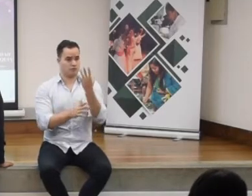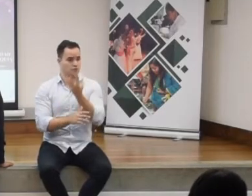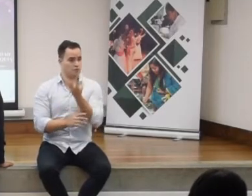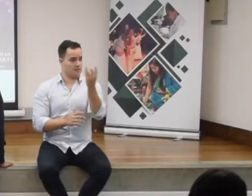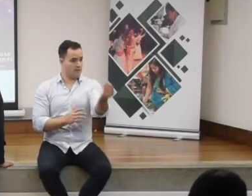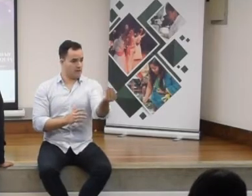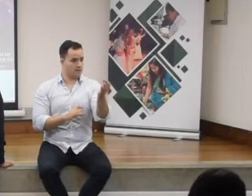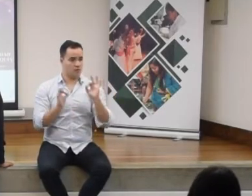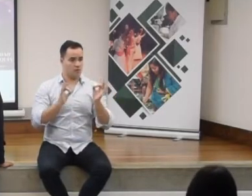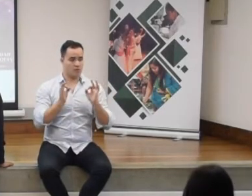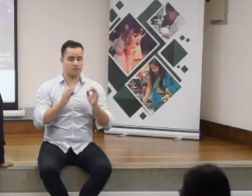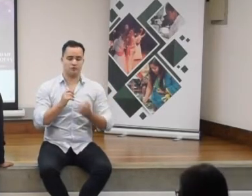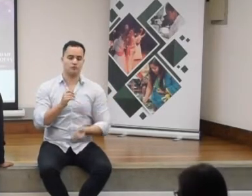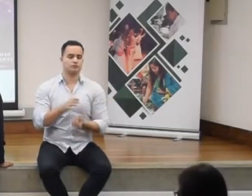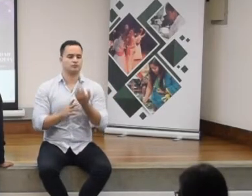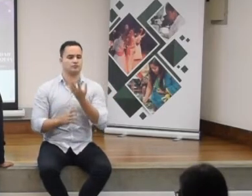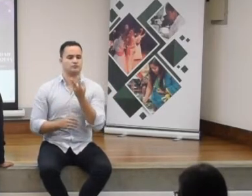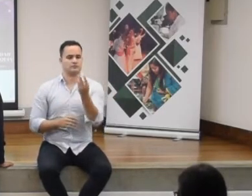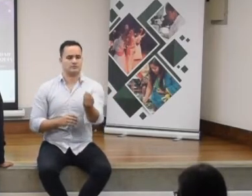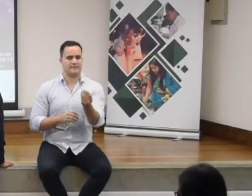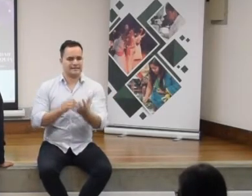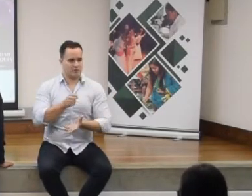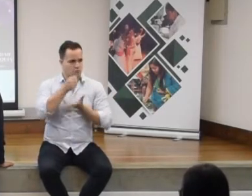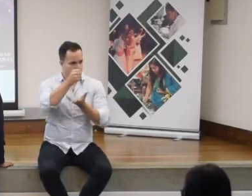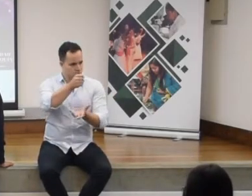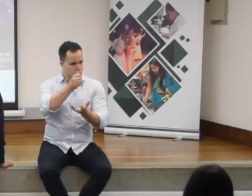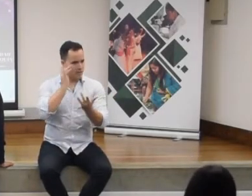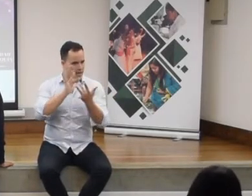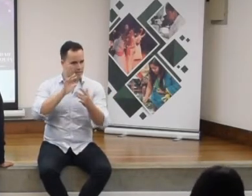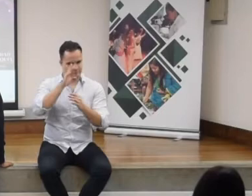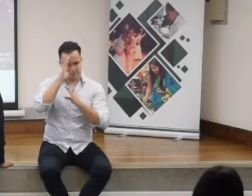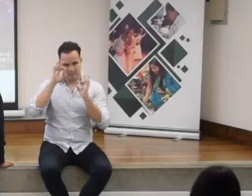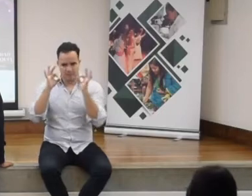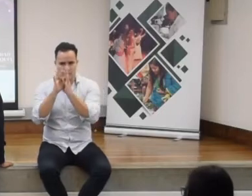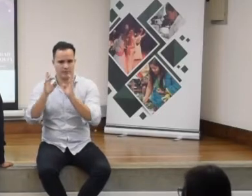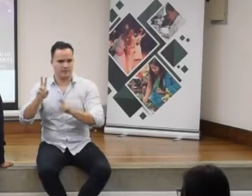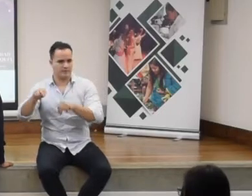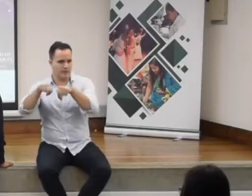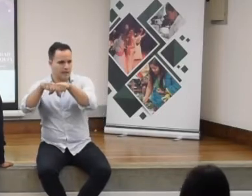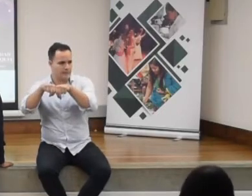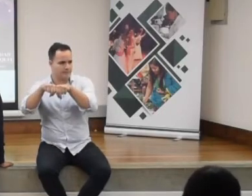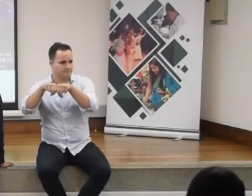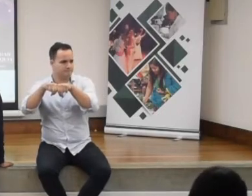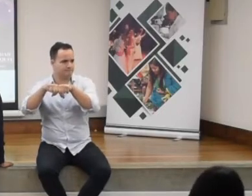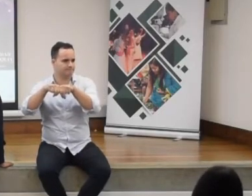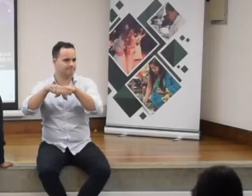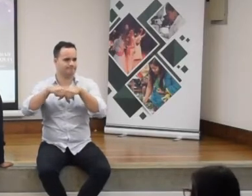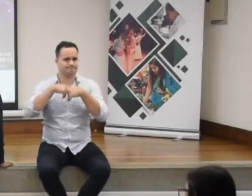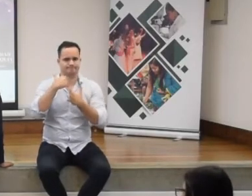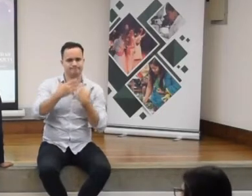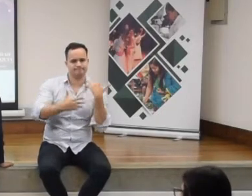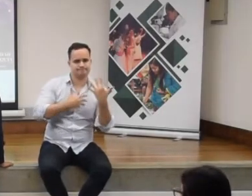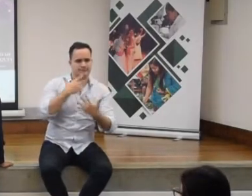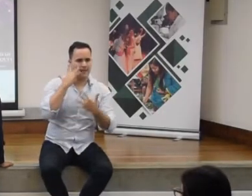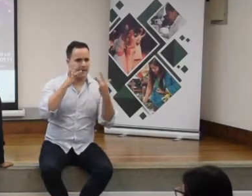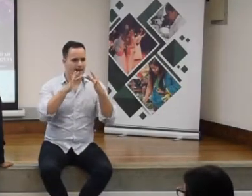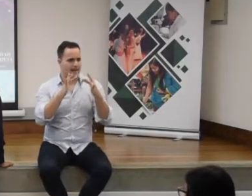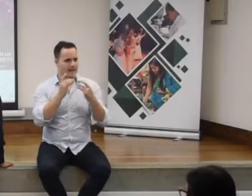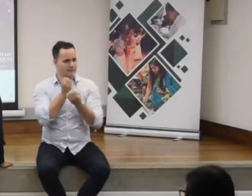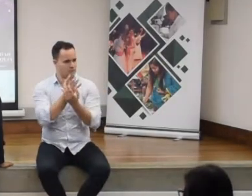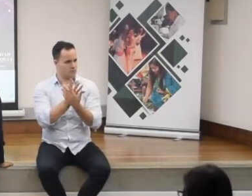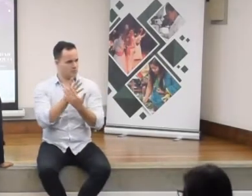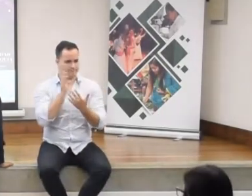de recursos, en la, pues, cierto, o sea, en el orden de los procesos, cuál sería la arquitectura que